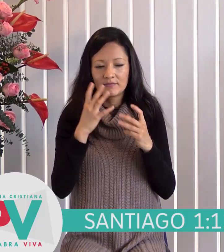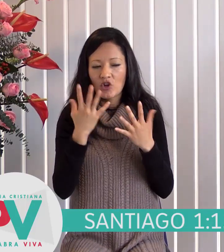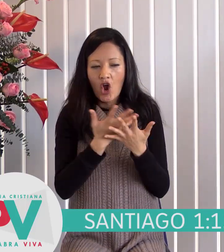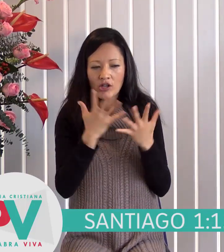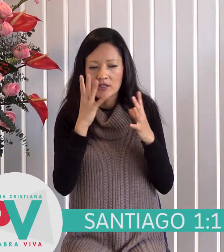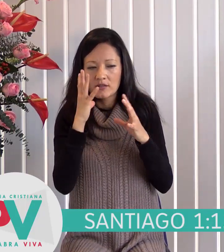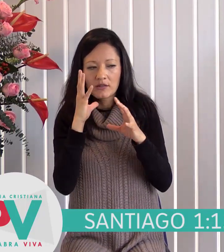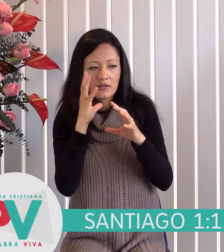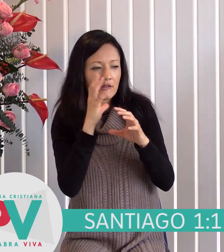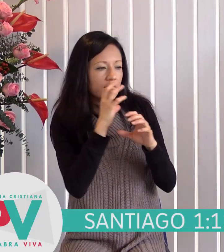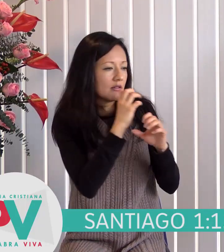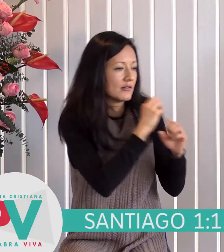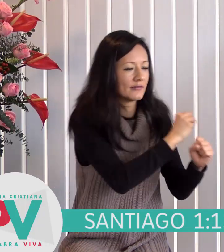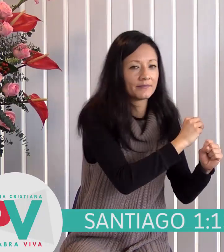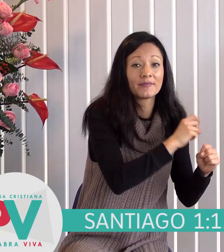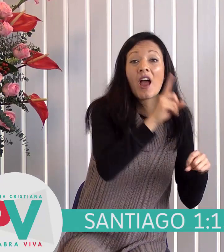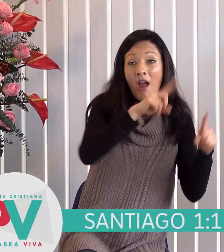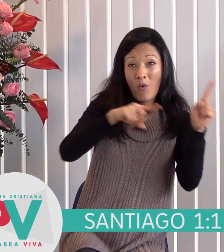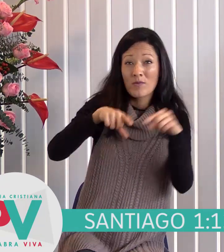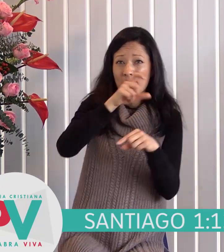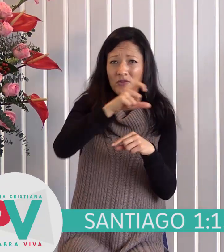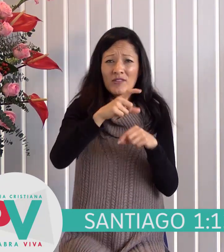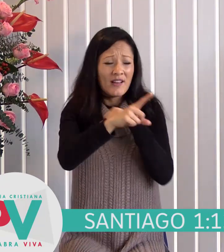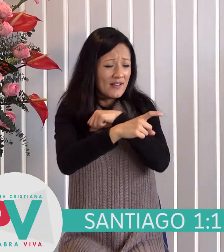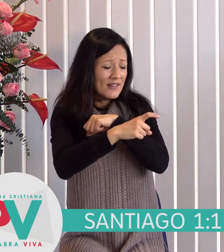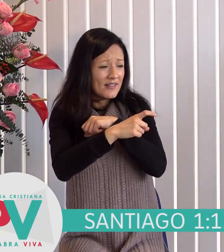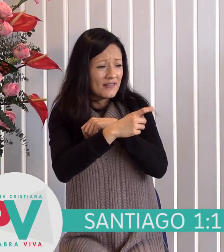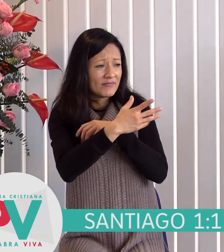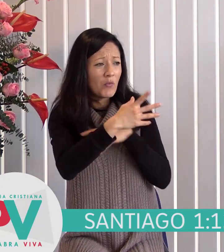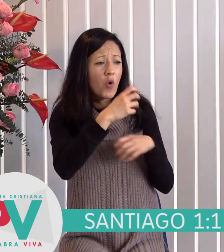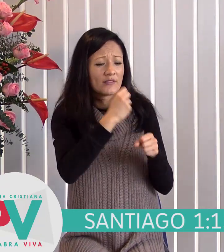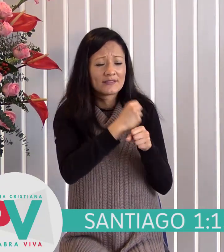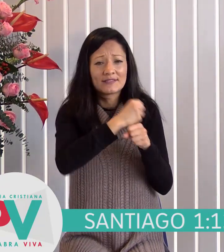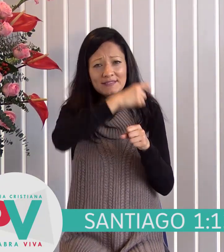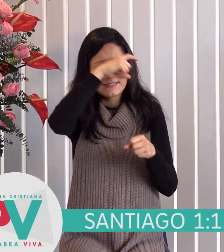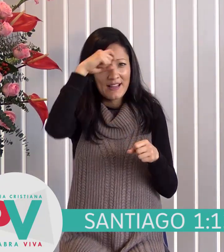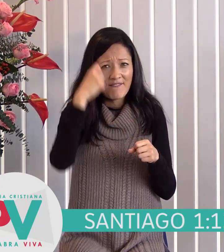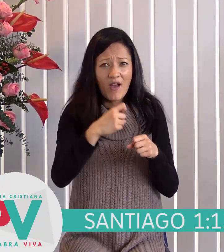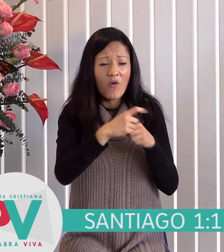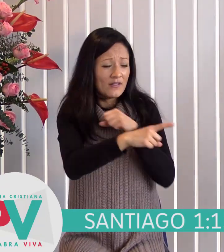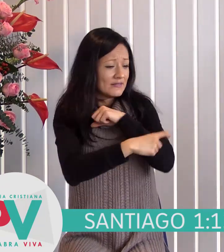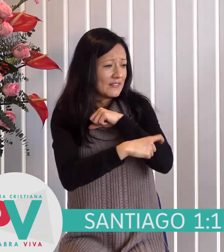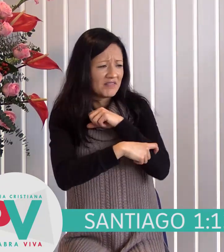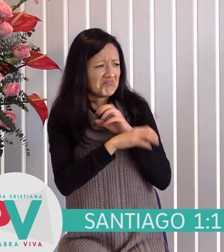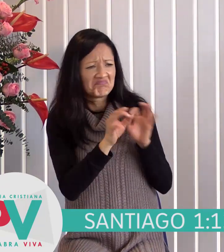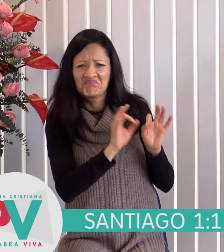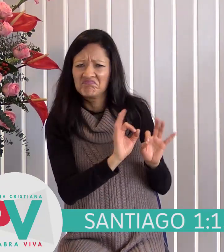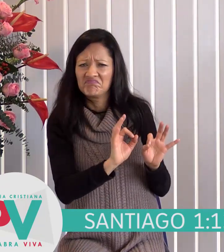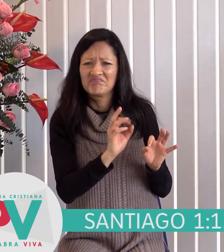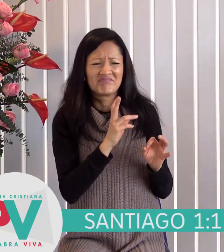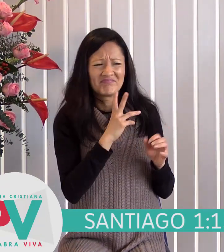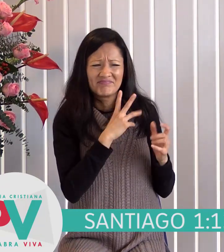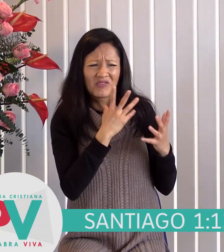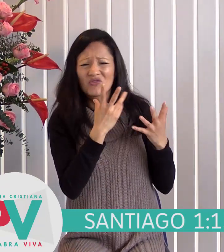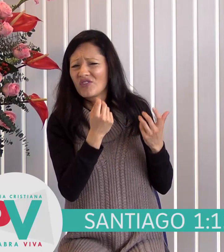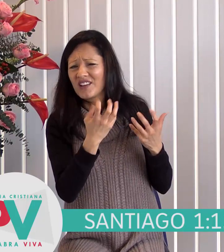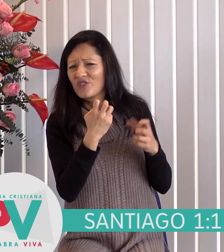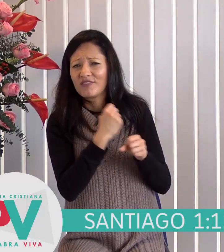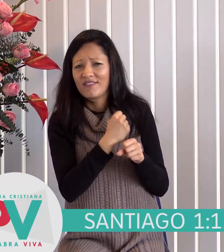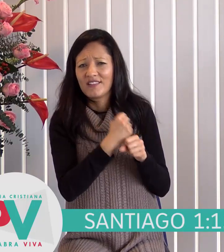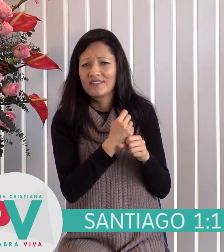trabajo no es ninguna tentación. Es más, ellos no quieren ser tentados por el trabajo. No quieren ni siquiera